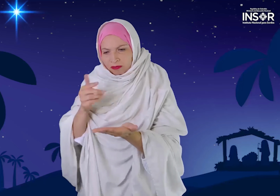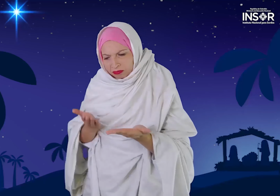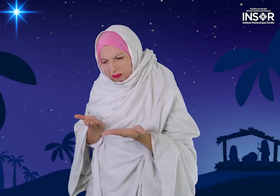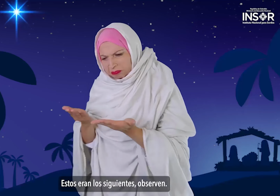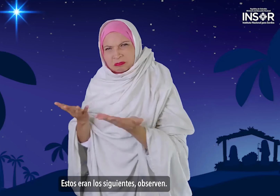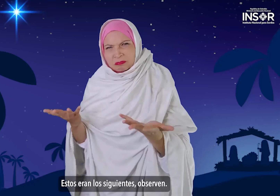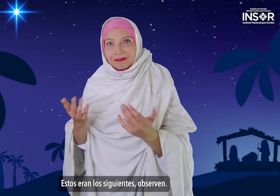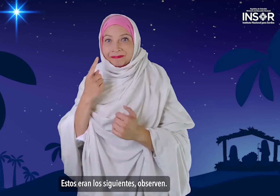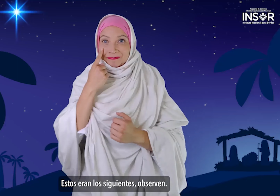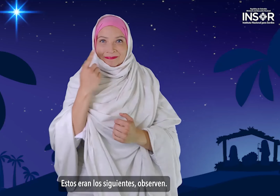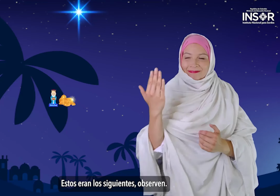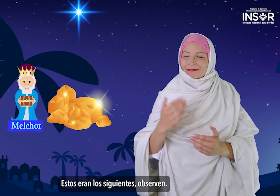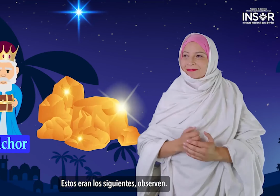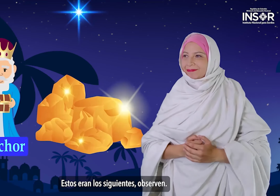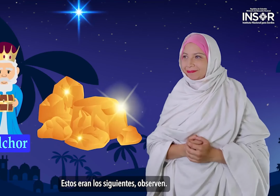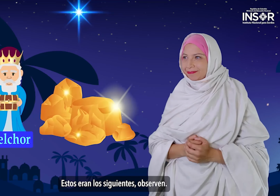Estos eran los siguientes. Observen.